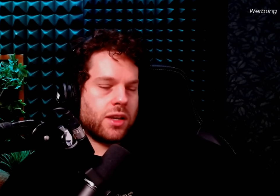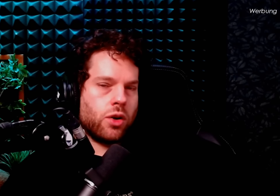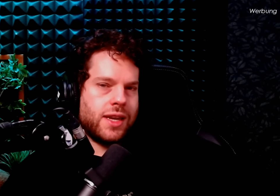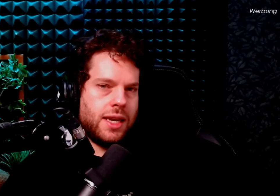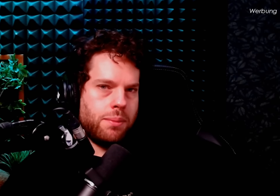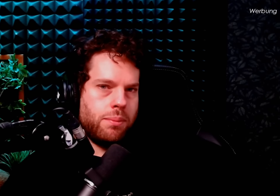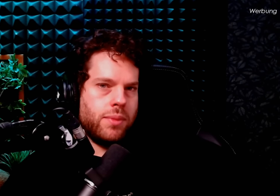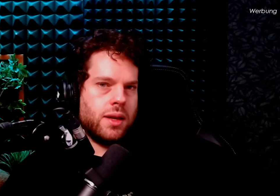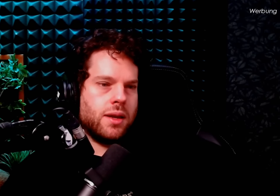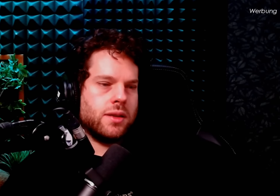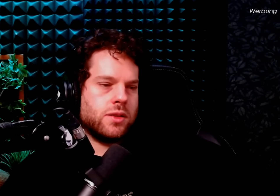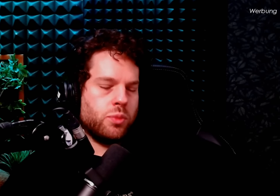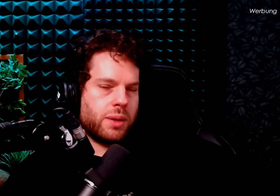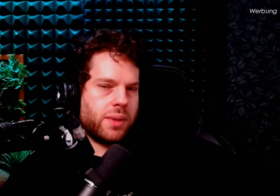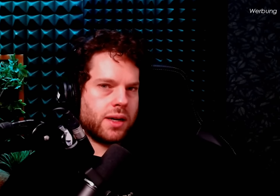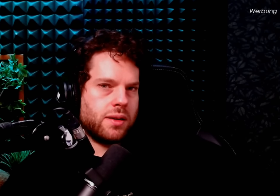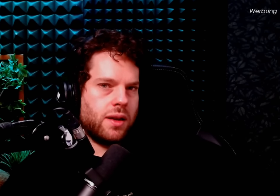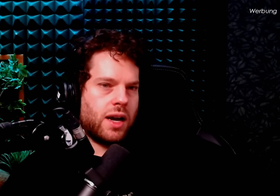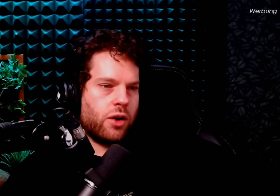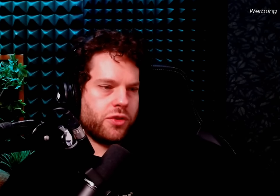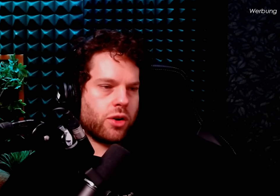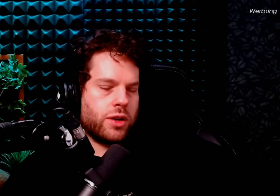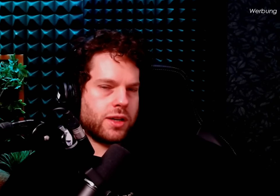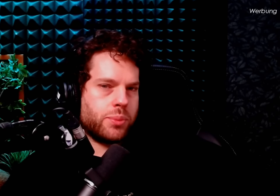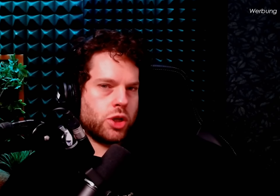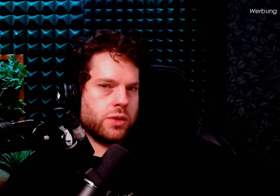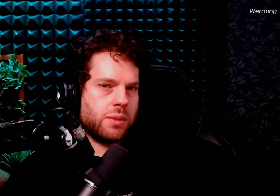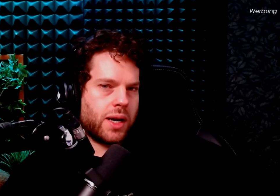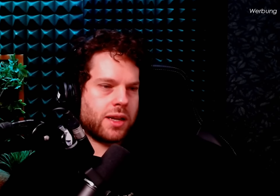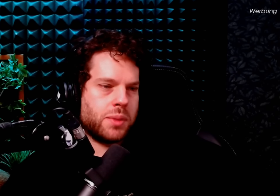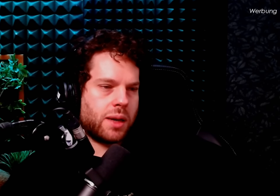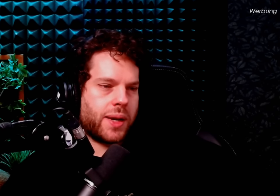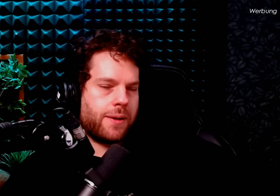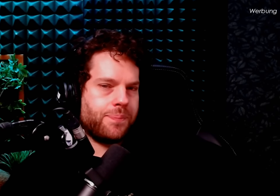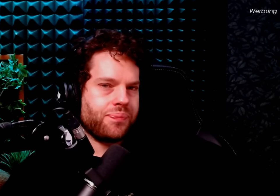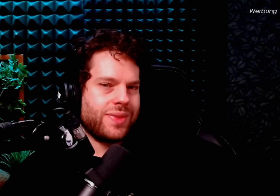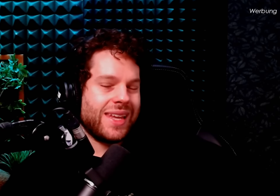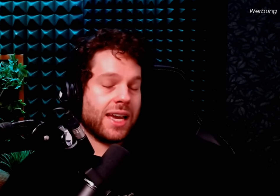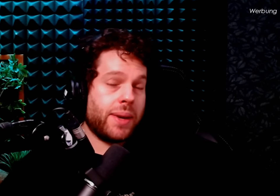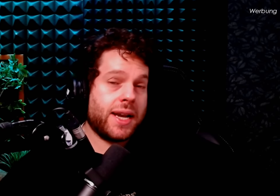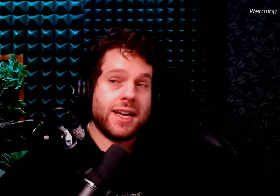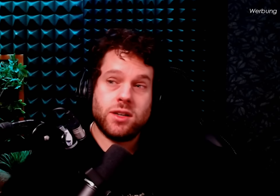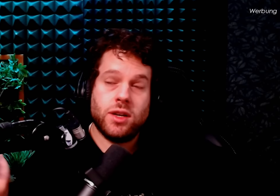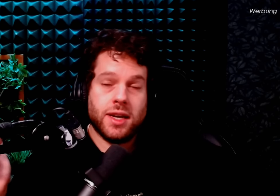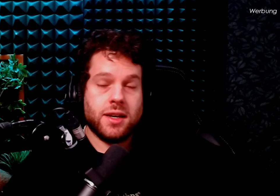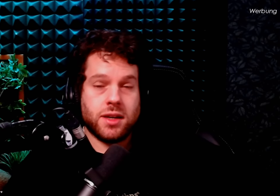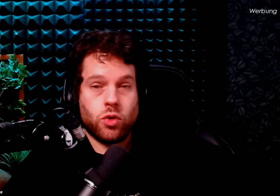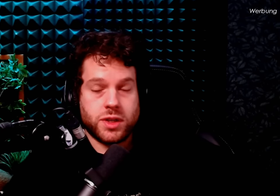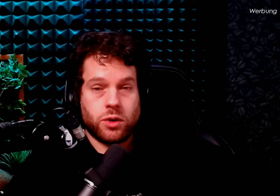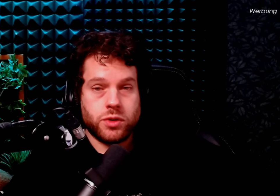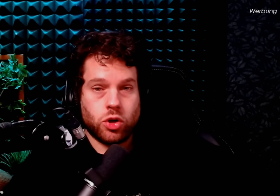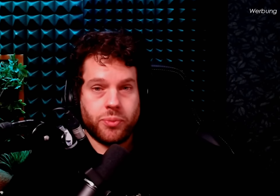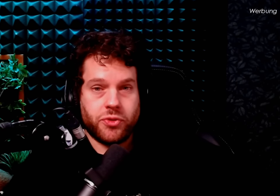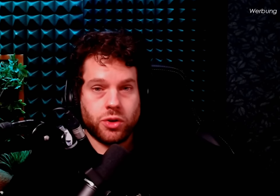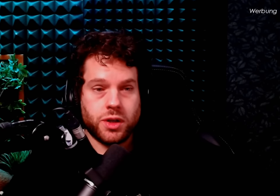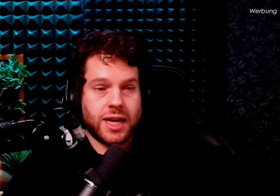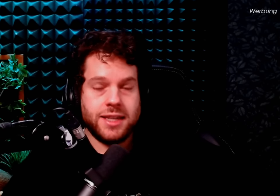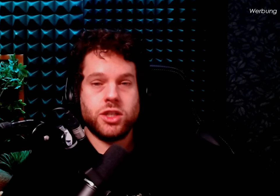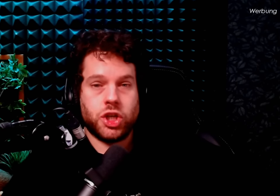dass er noch im Supermarkt auf der Rolltreppe Schluss gemacht hat mit Rebecca? Rebecca. Rebecca hat den, den Notausknopf gedrückt. Alles ist